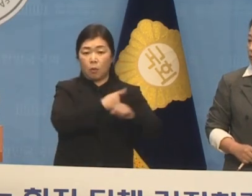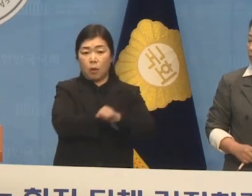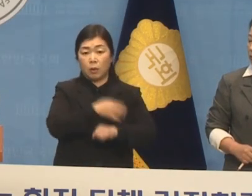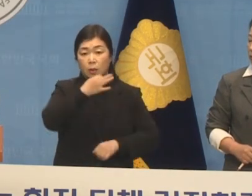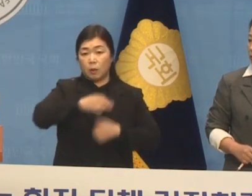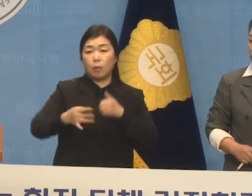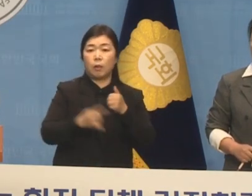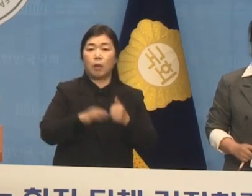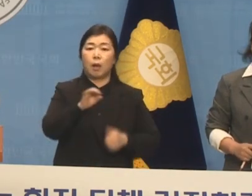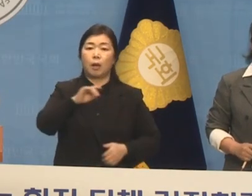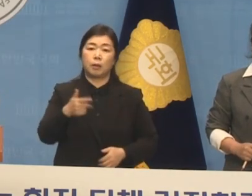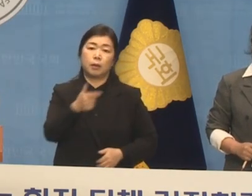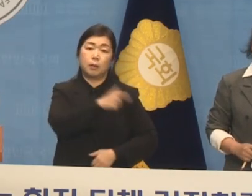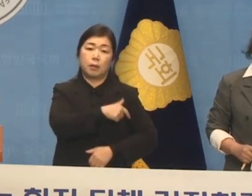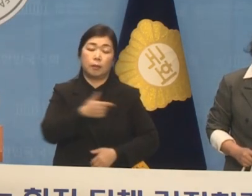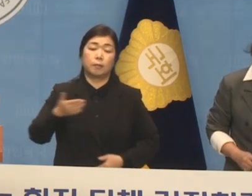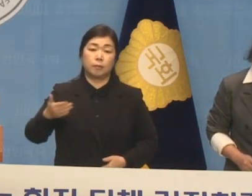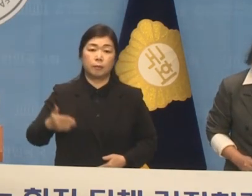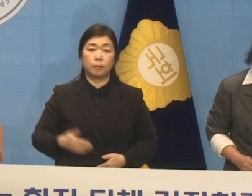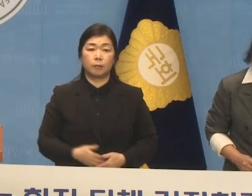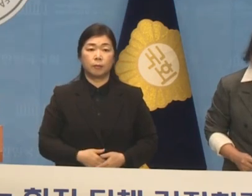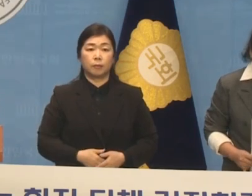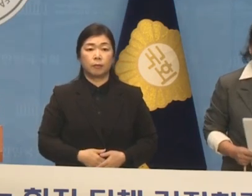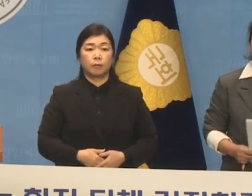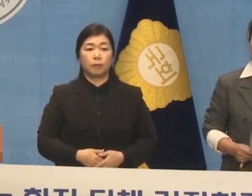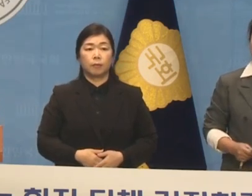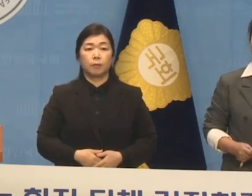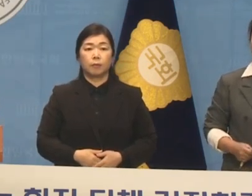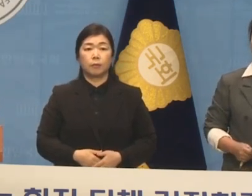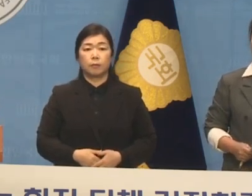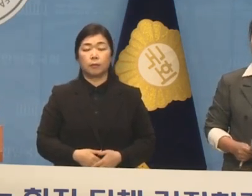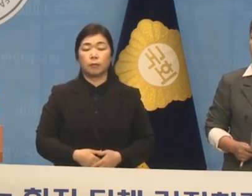한국암환자권익협의회 안선영 이사님 참석하셨습니다.